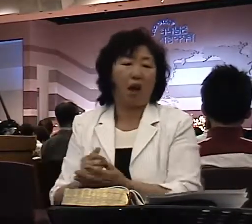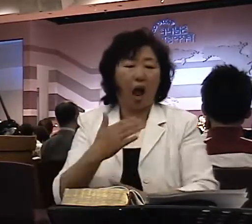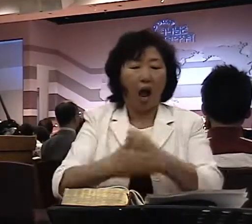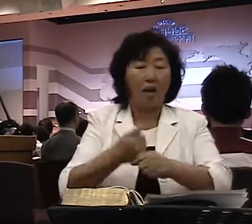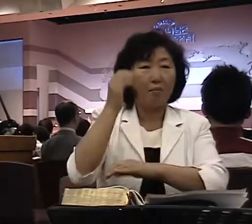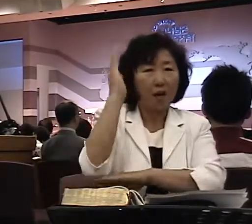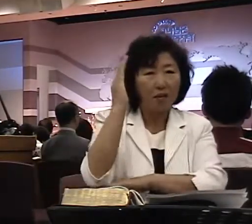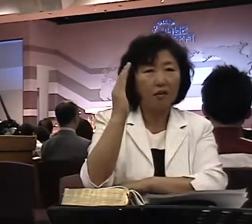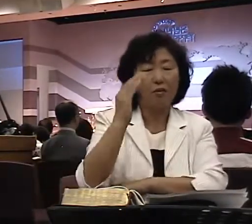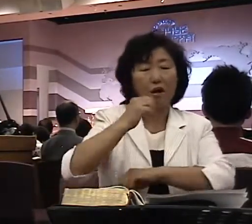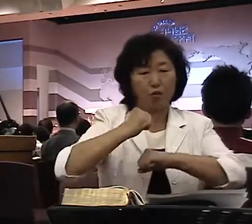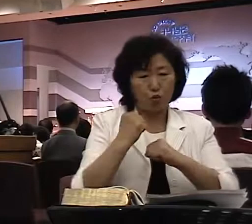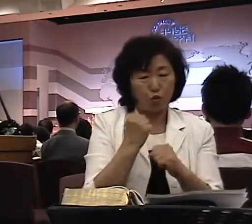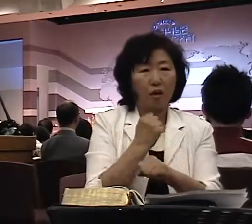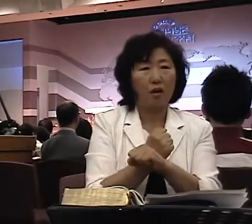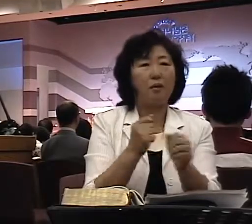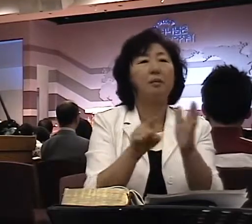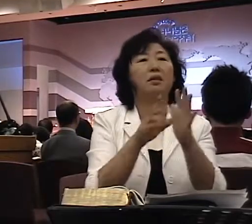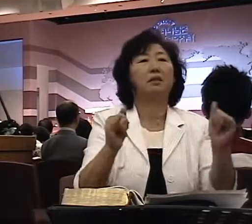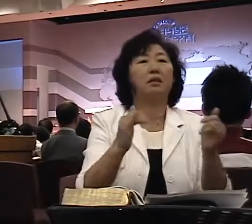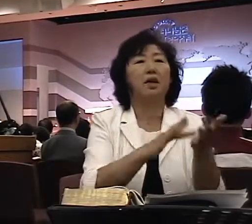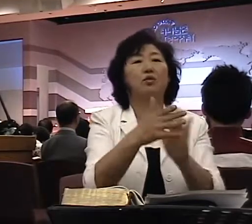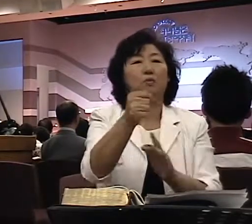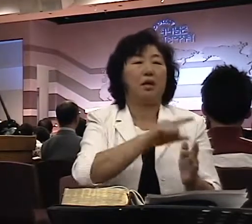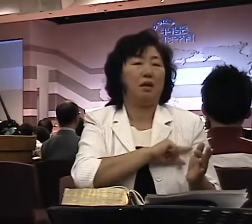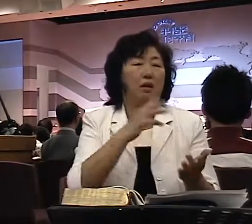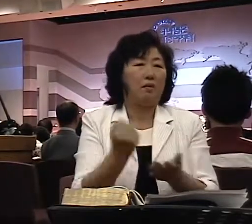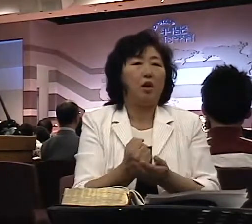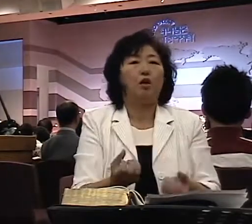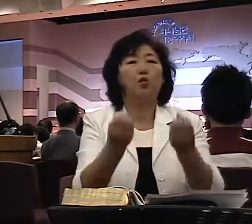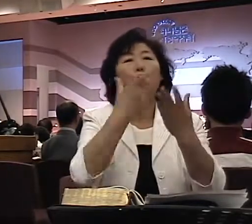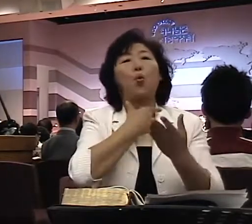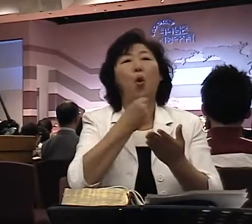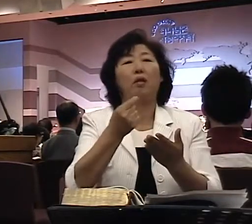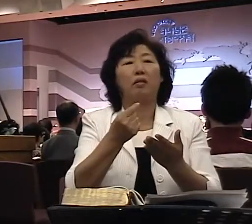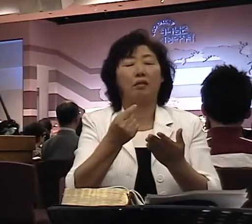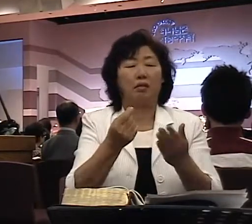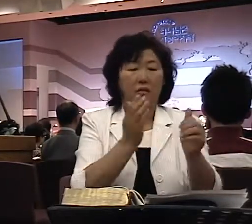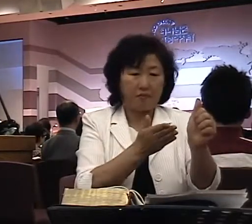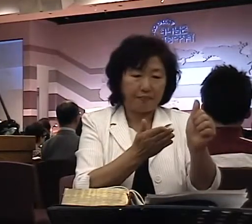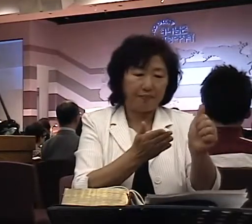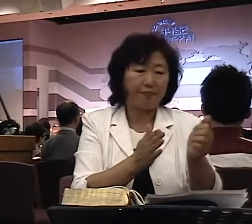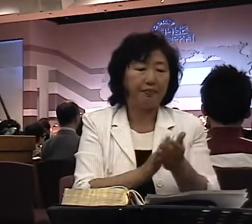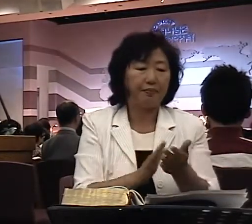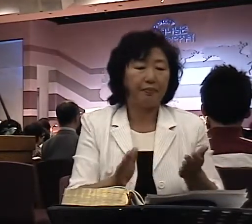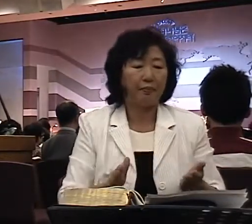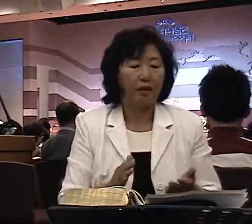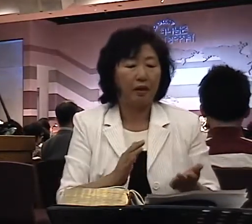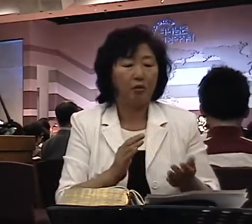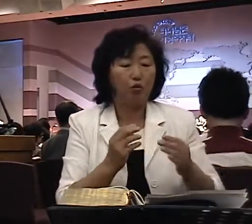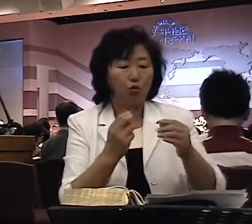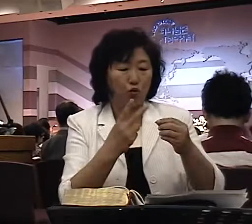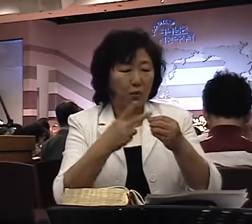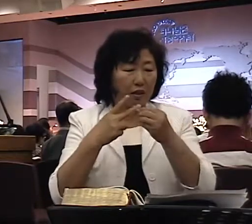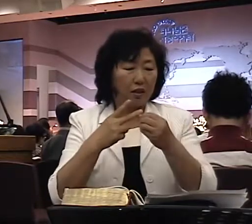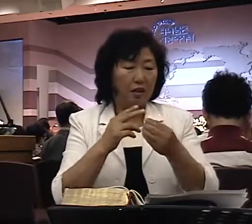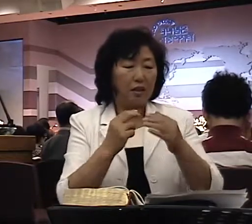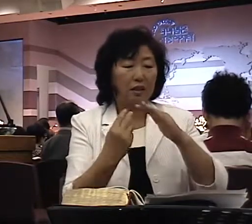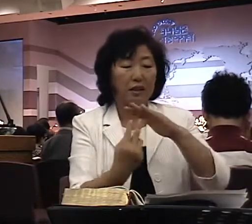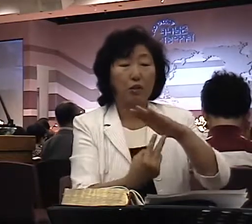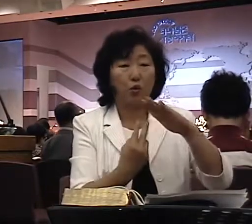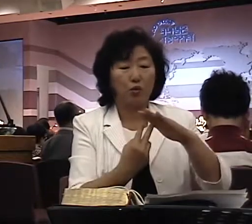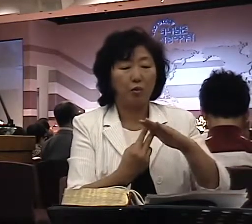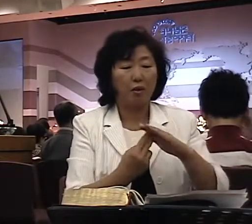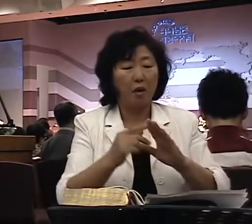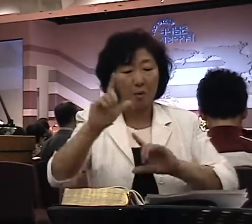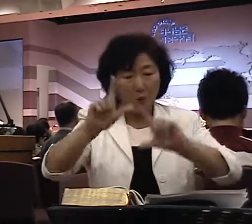있는 그러한 백성들이 되기를 예수님의 이름으로 축원합니다. 두 번째로 요셉의 모습을 통해